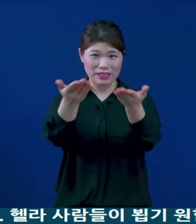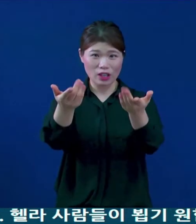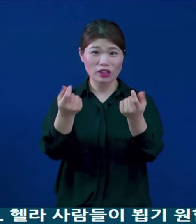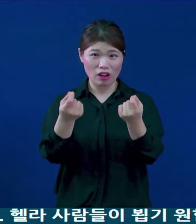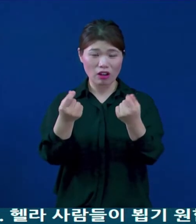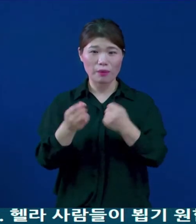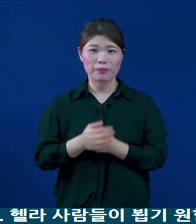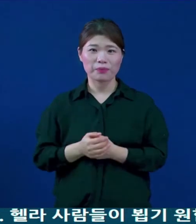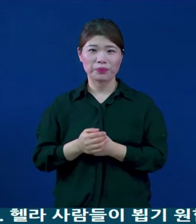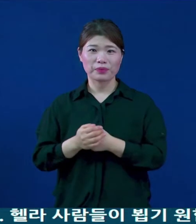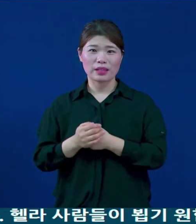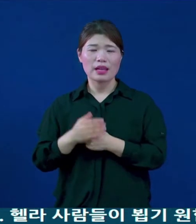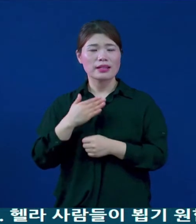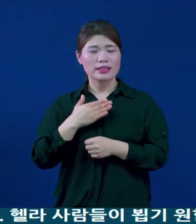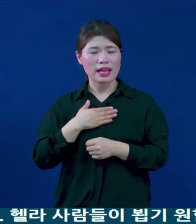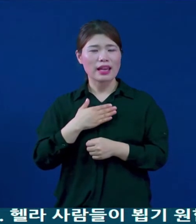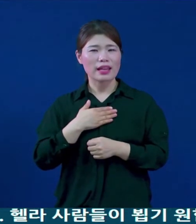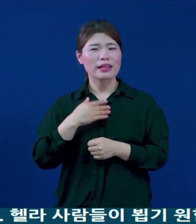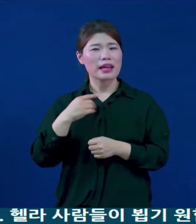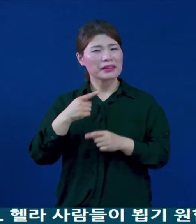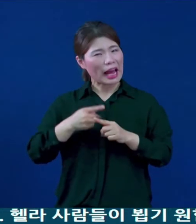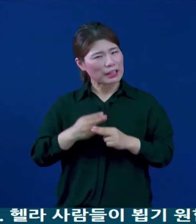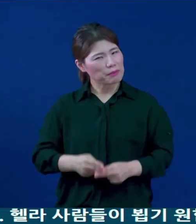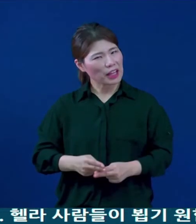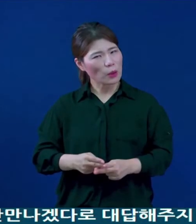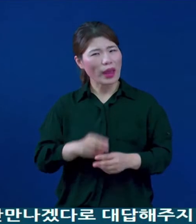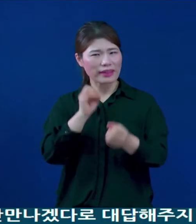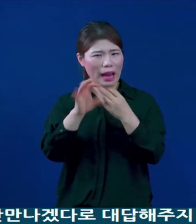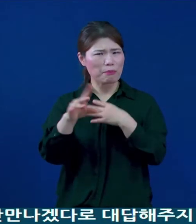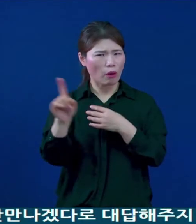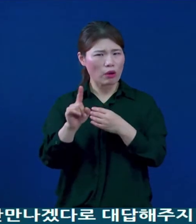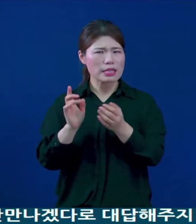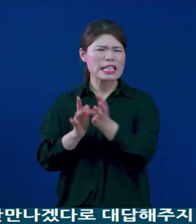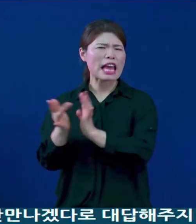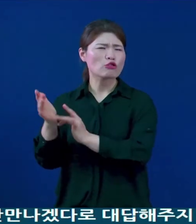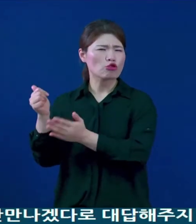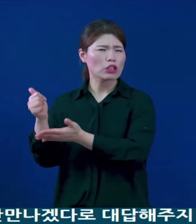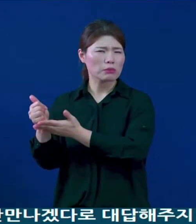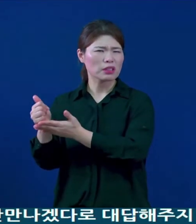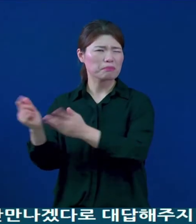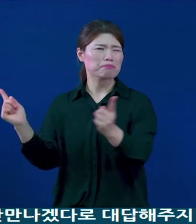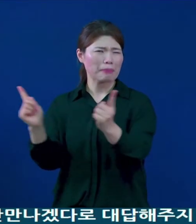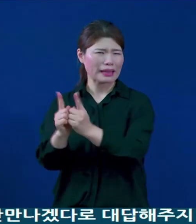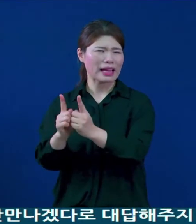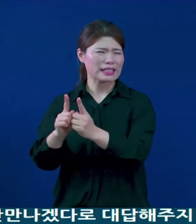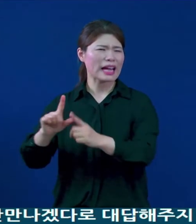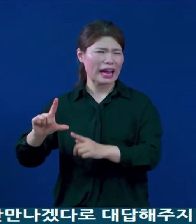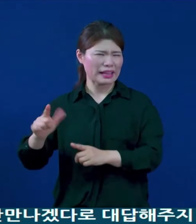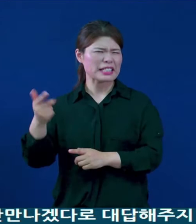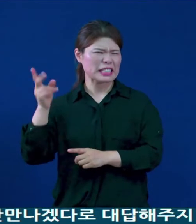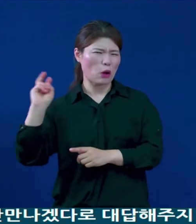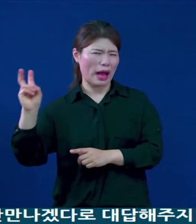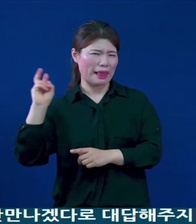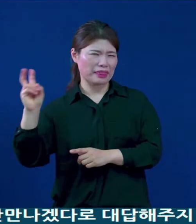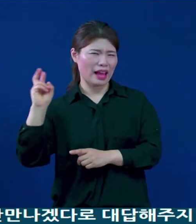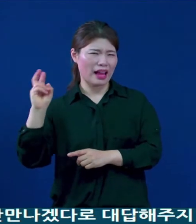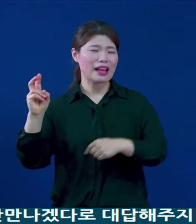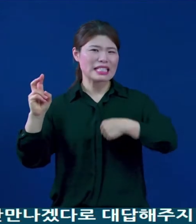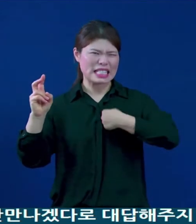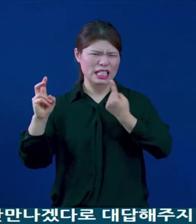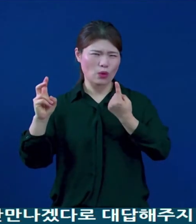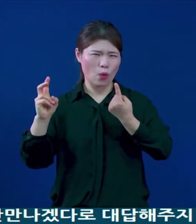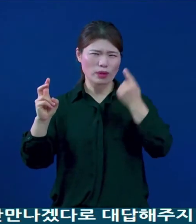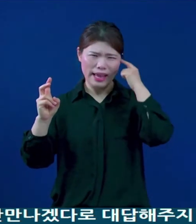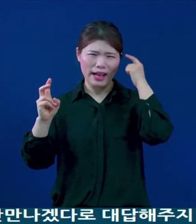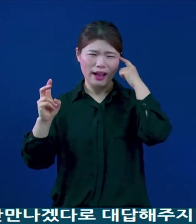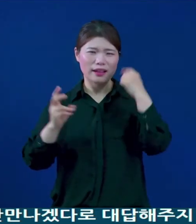던지면서 제 나름대로 답을 드렸습니다. 저는 이때 예수님이 안 만났다고 믿는다라고 이 부분을 해석했습니다.